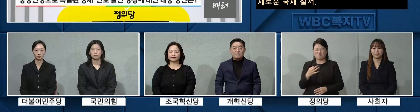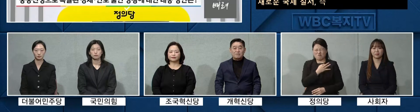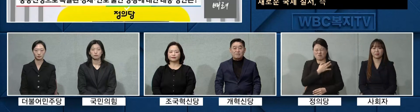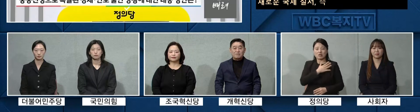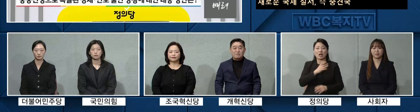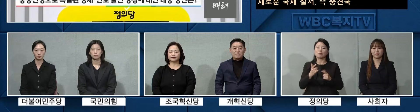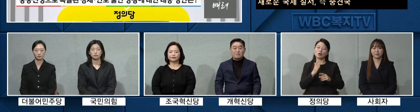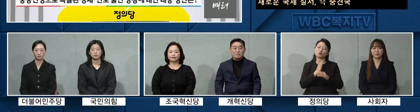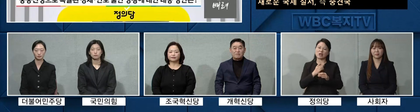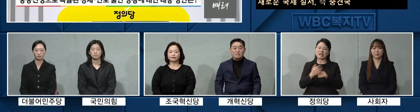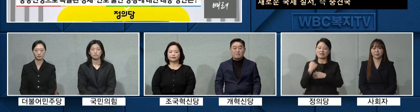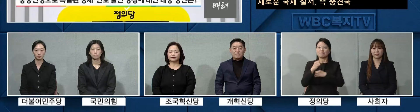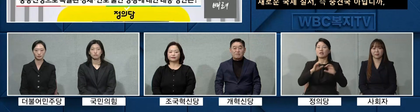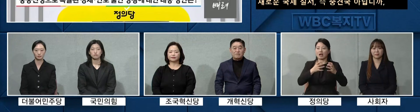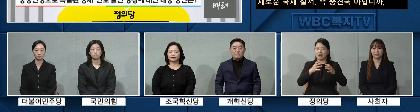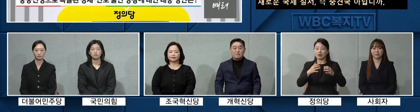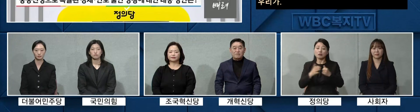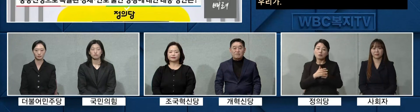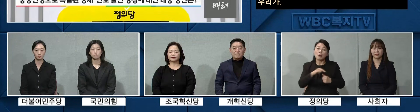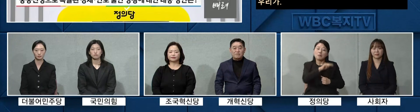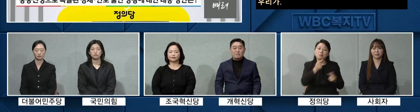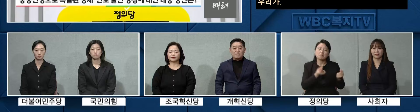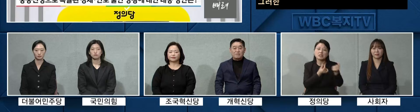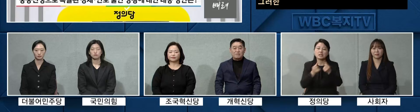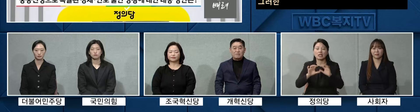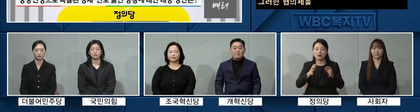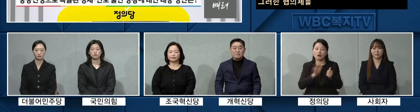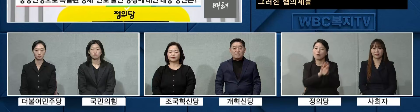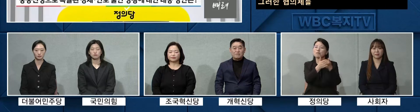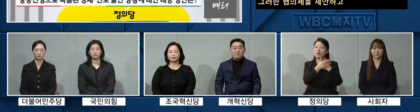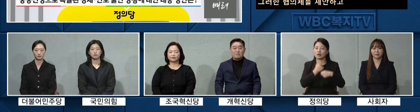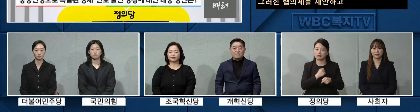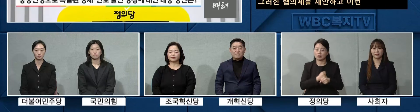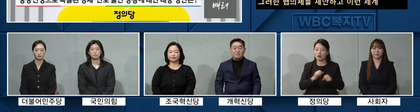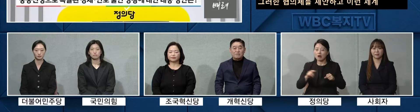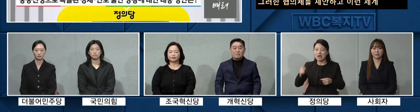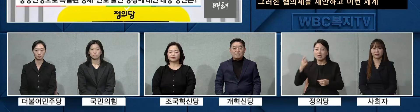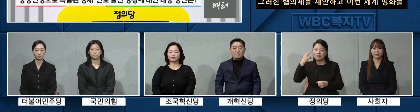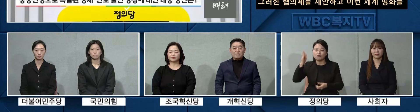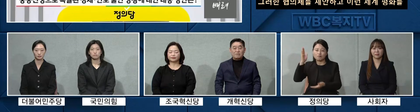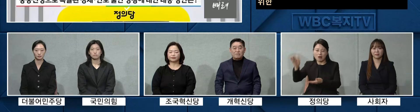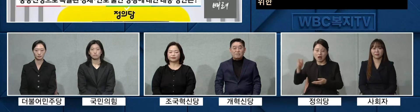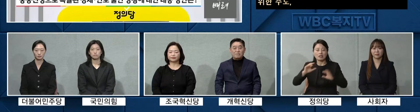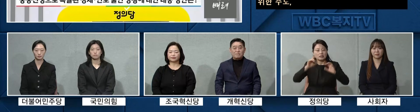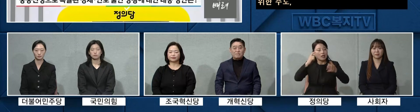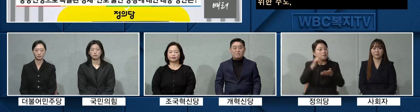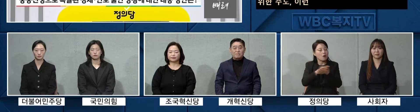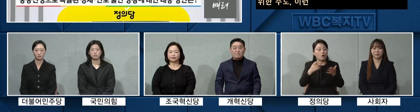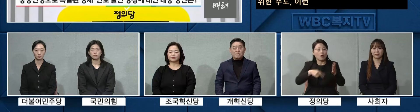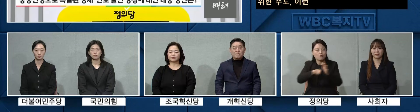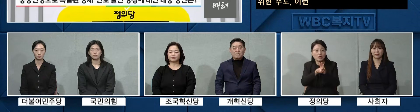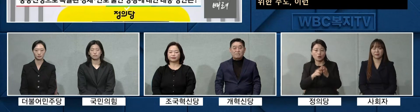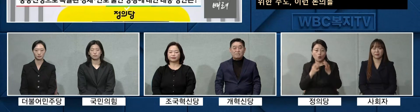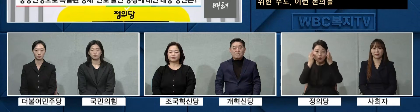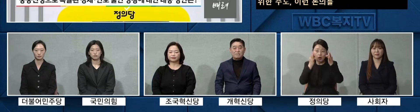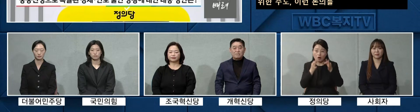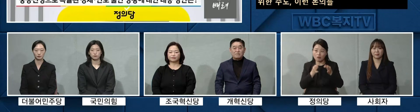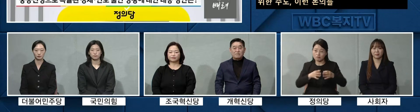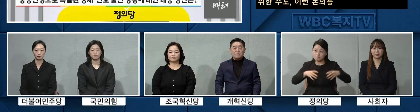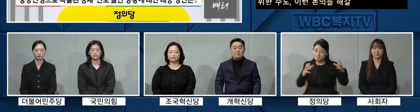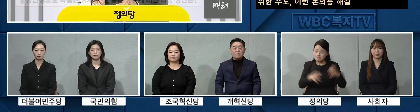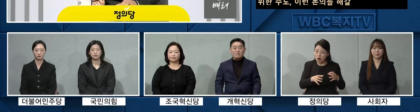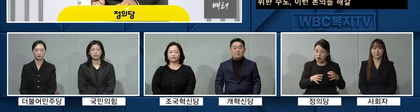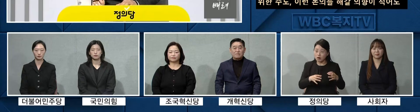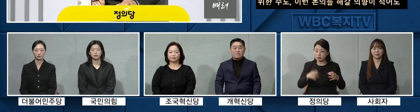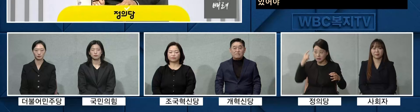협의체를 제안하고 이런 세계 평화를 위한 주도, 이런 논의를 해갈 의향이 적어도 있어야 되는 것